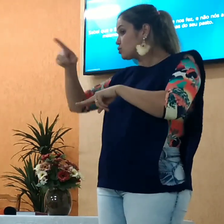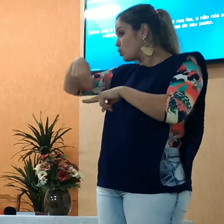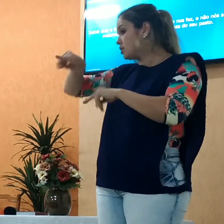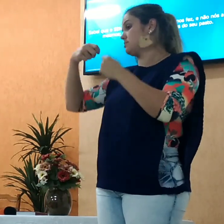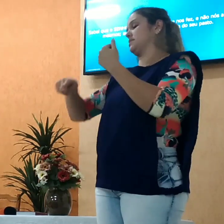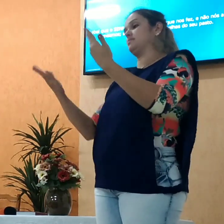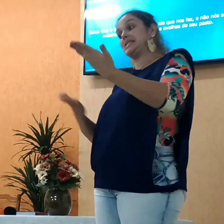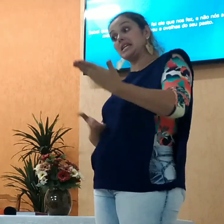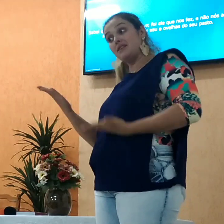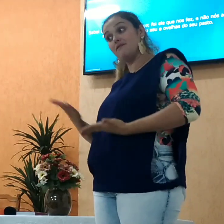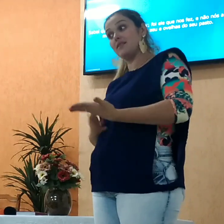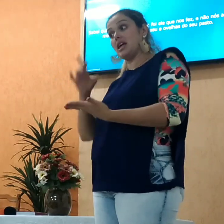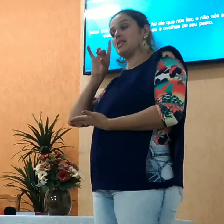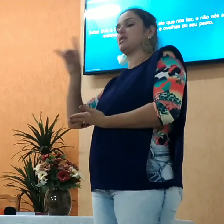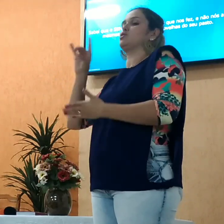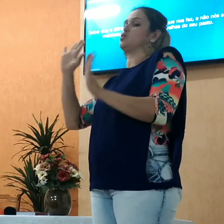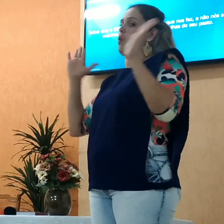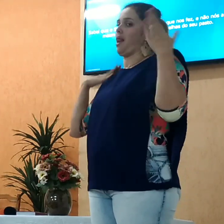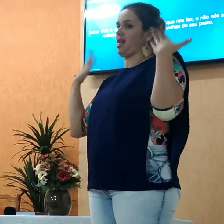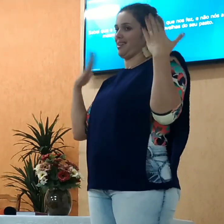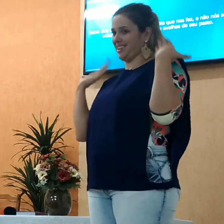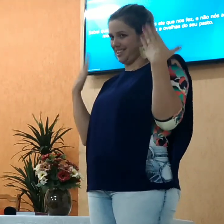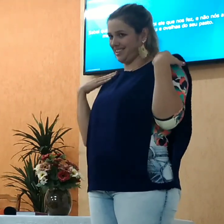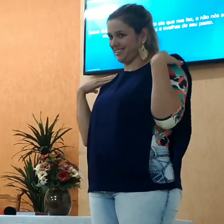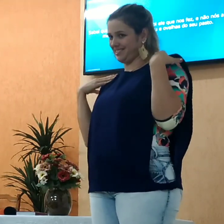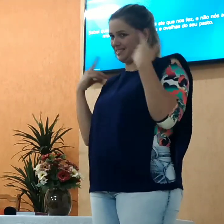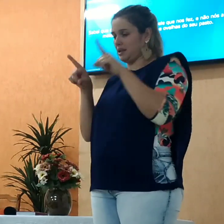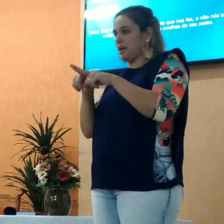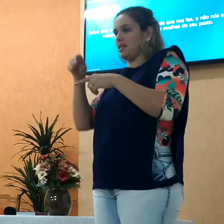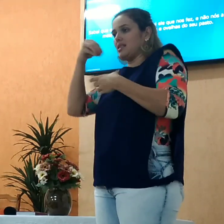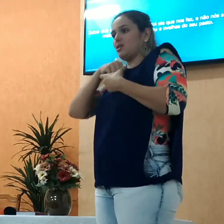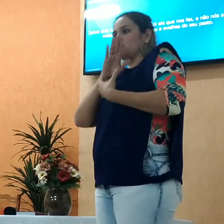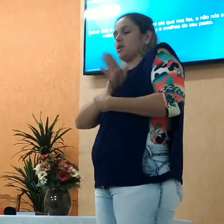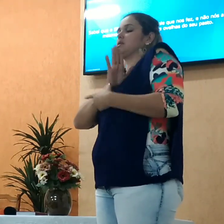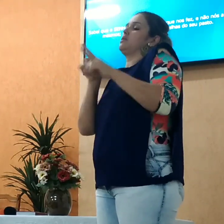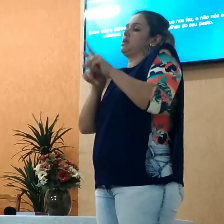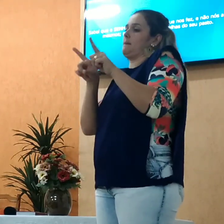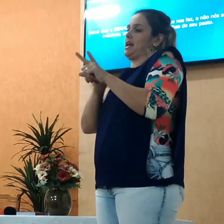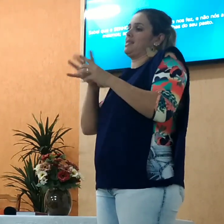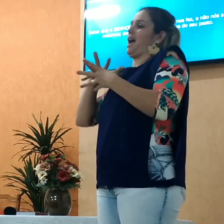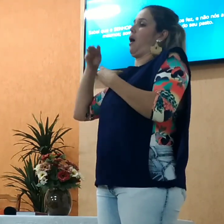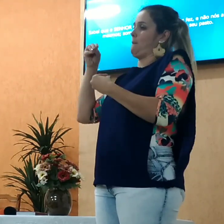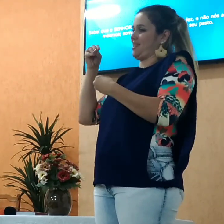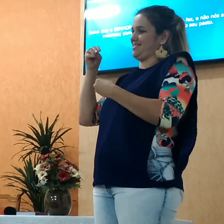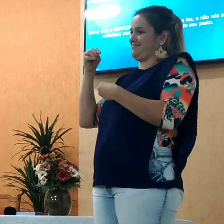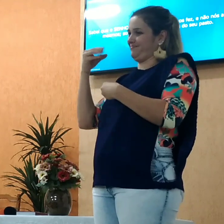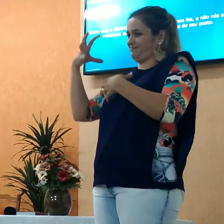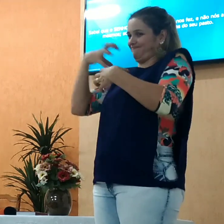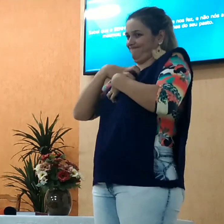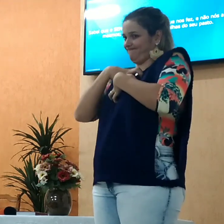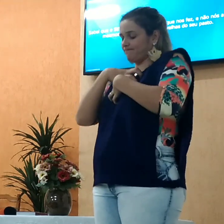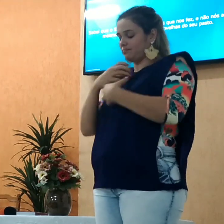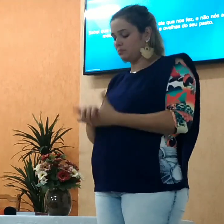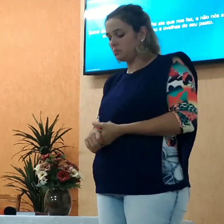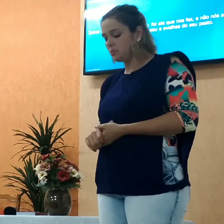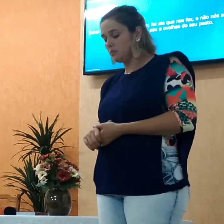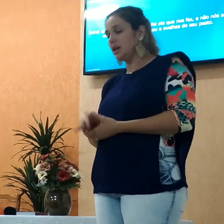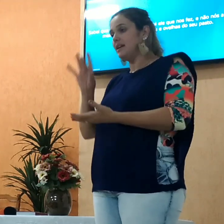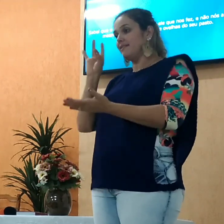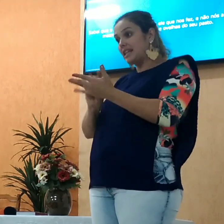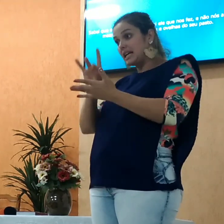a alegria do nosso coração e com a alegria também da nossa alma. Foi Ele quem nos fez, e